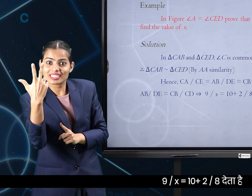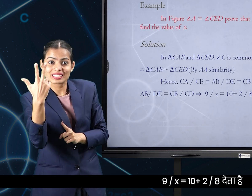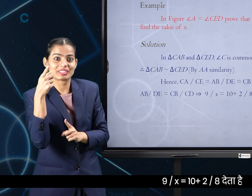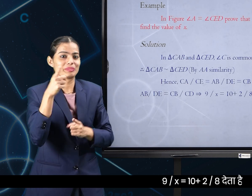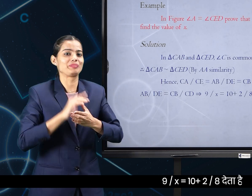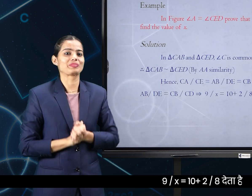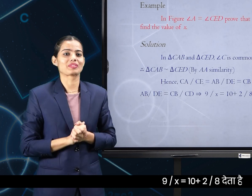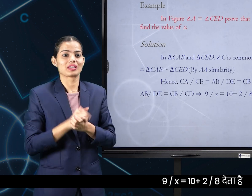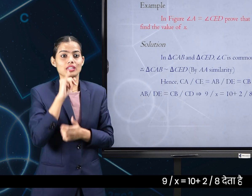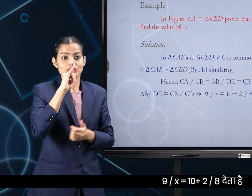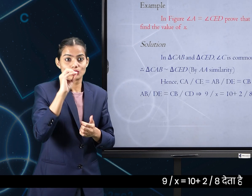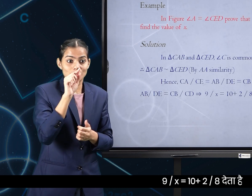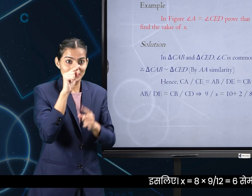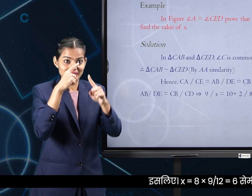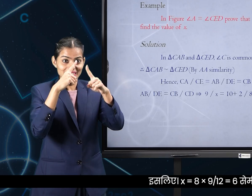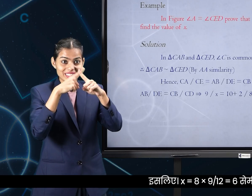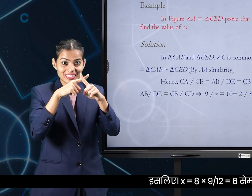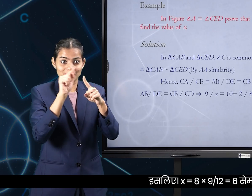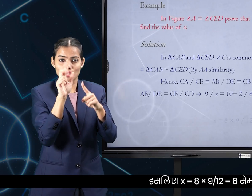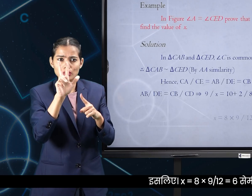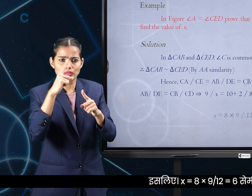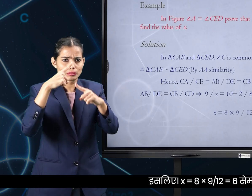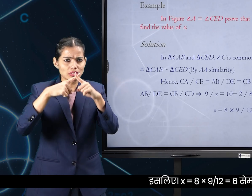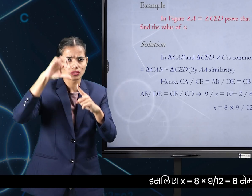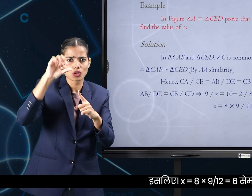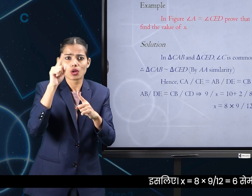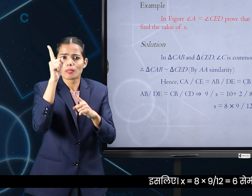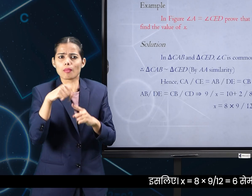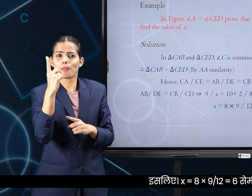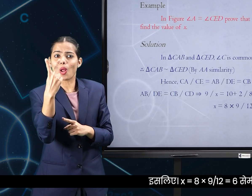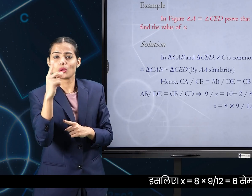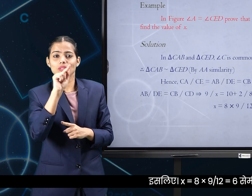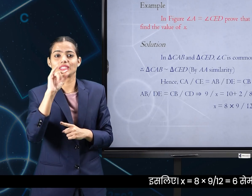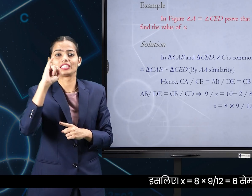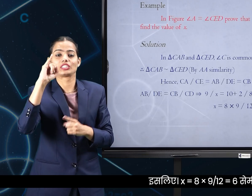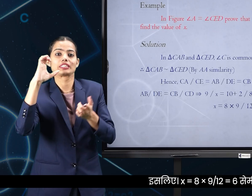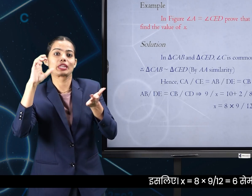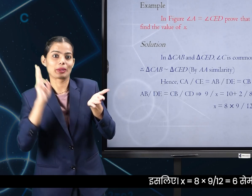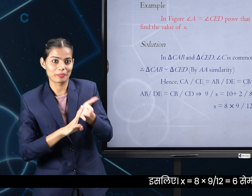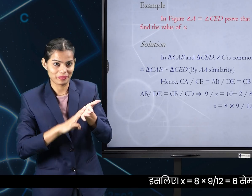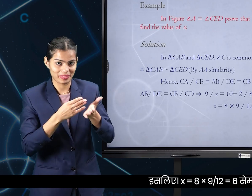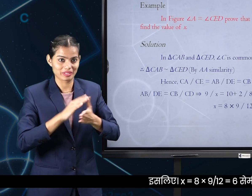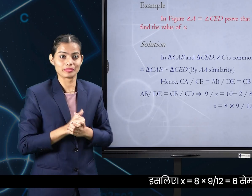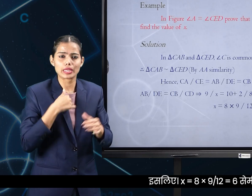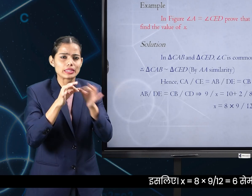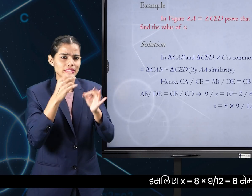2 by 8 देता है। इसलिए x is equal 8 into 9 by 12 is equal 6